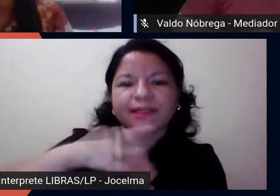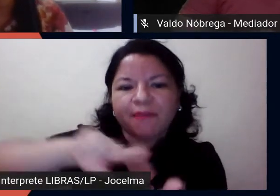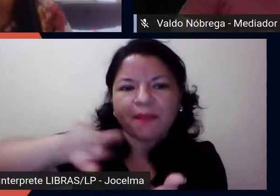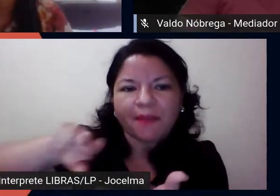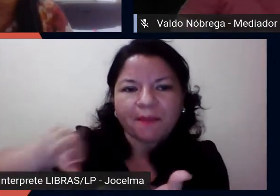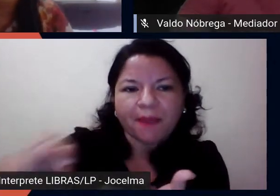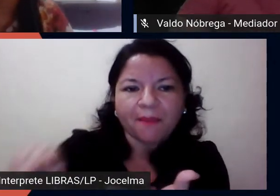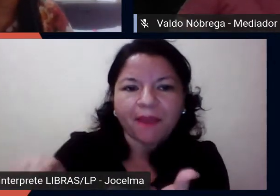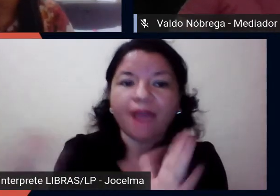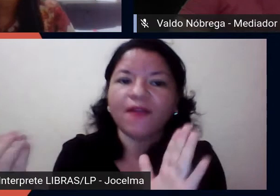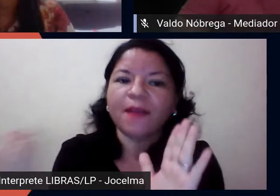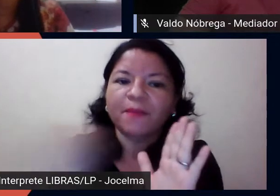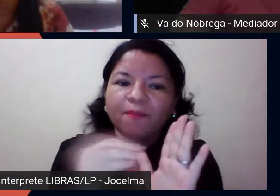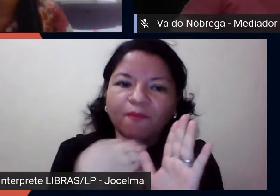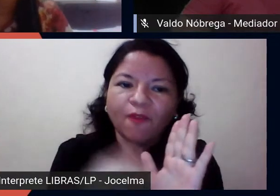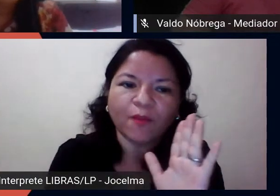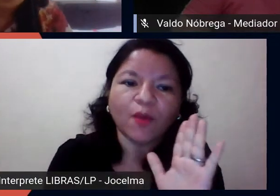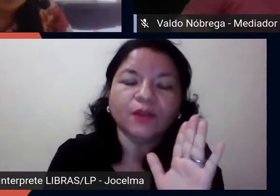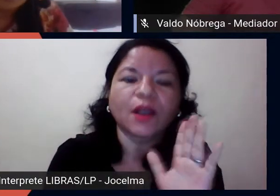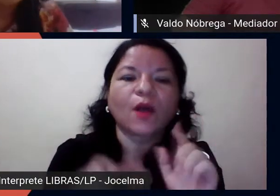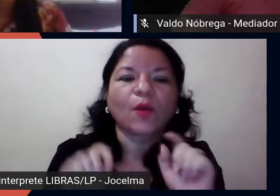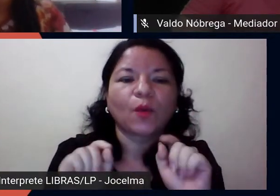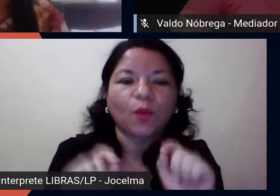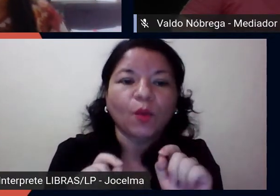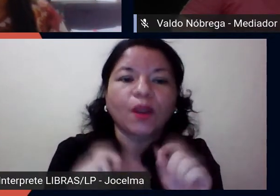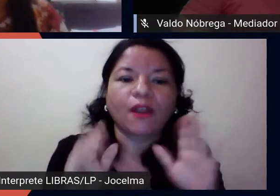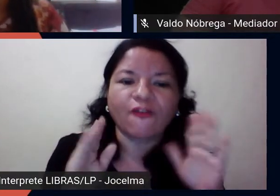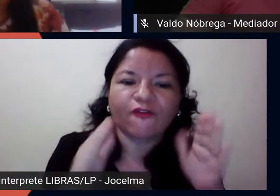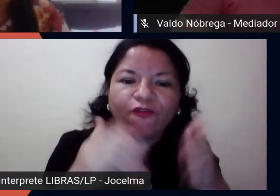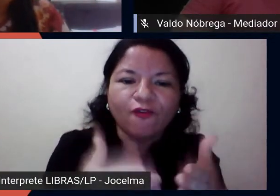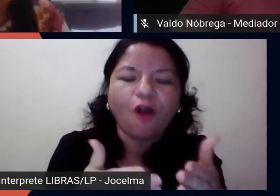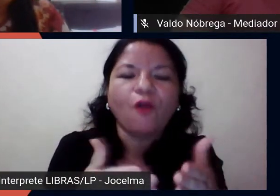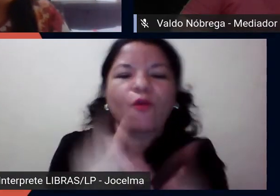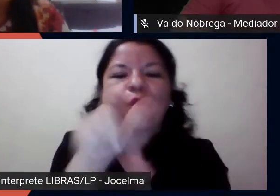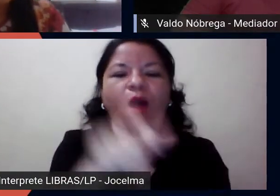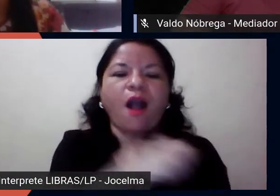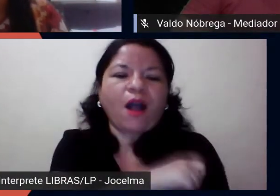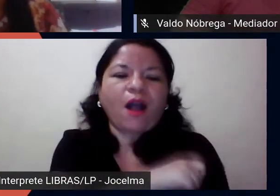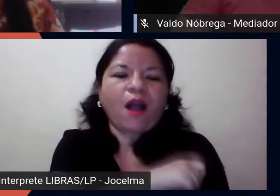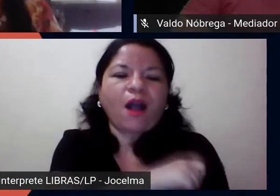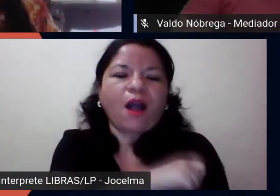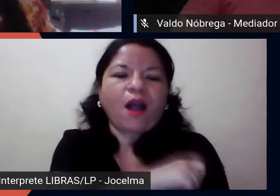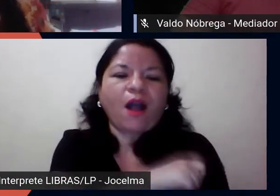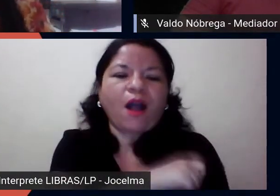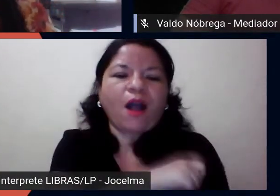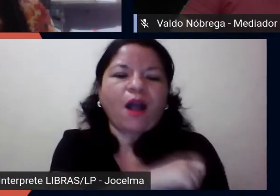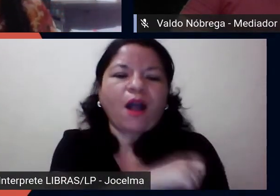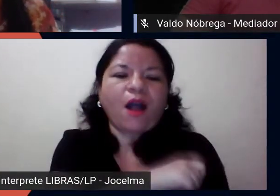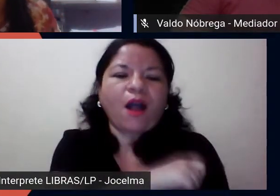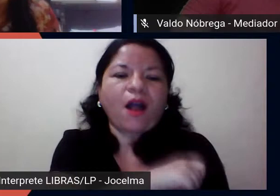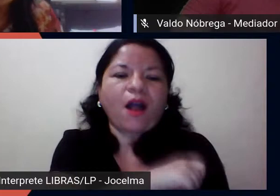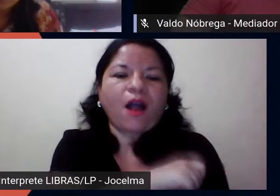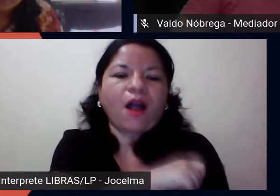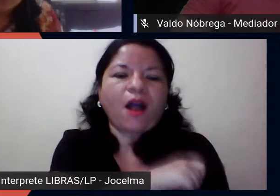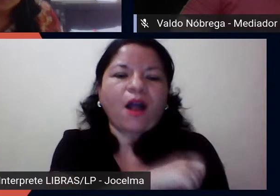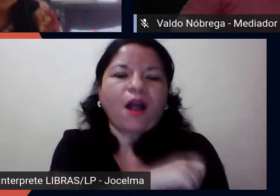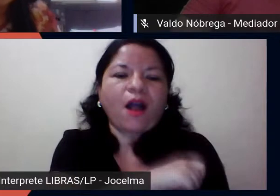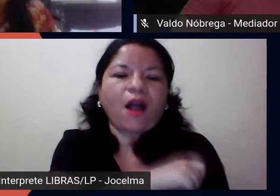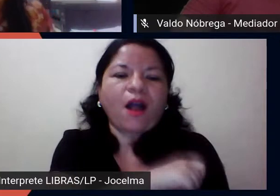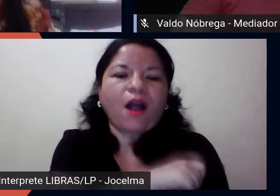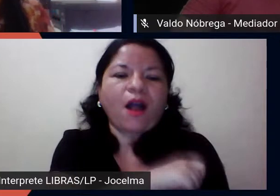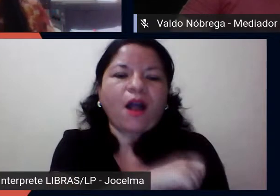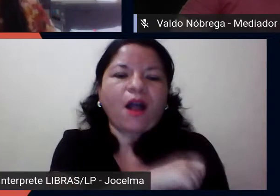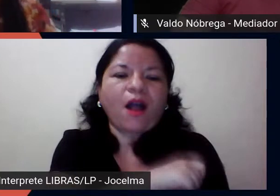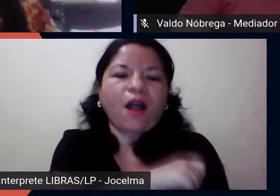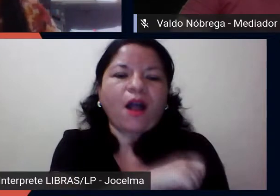dos alunos surdos, né, da sua clientela na escola. Quanto a periodicidade, é a primeira vez que a gente tem esse documento,